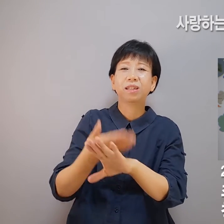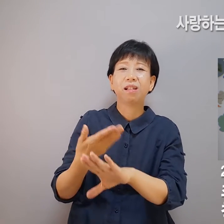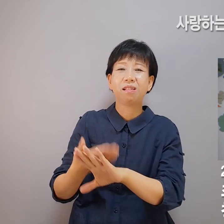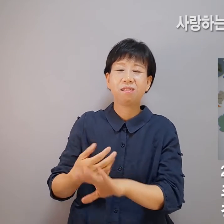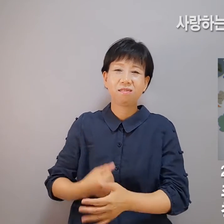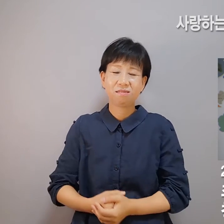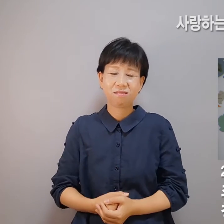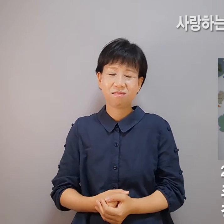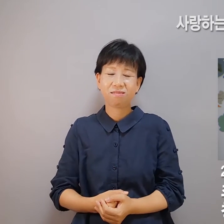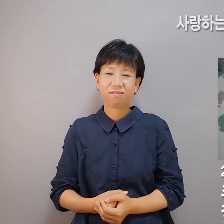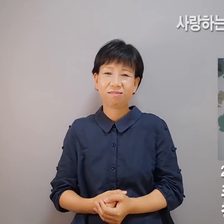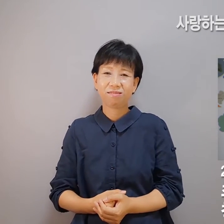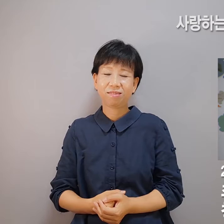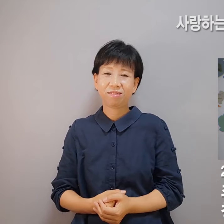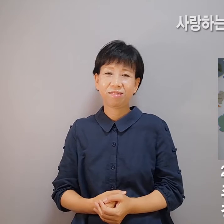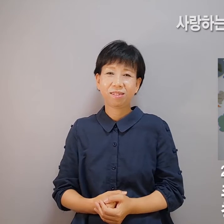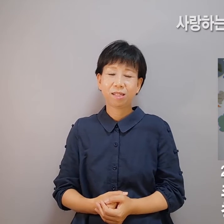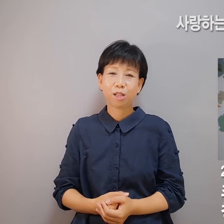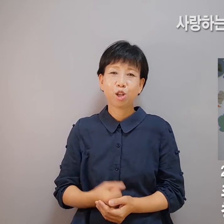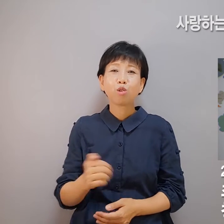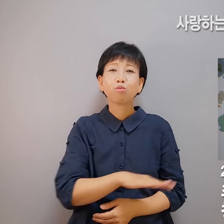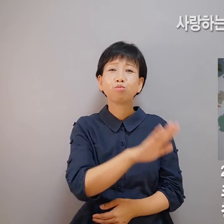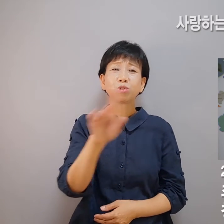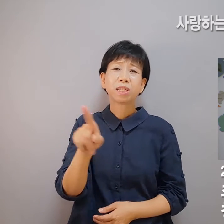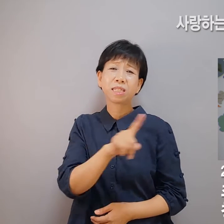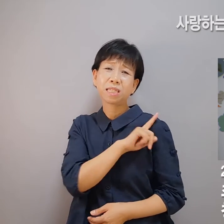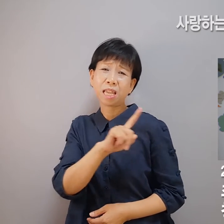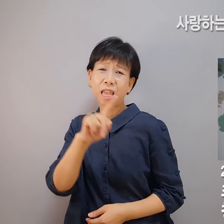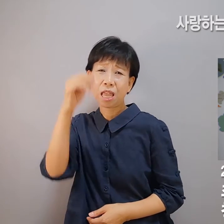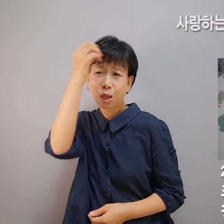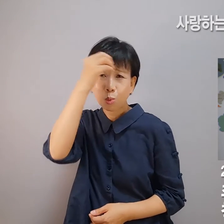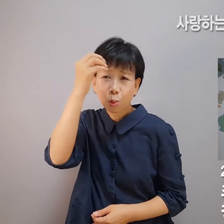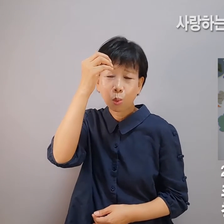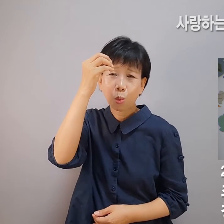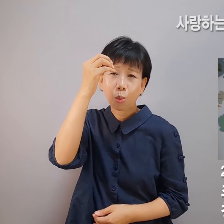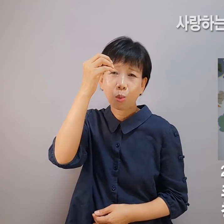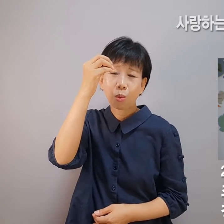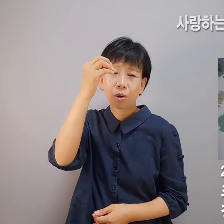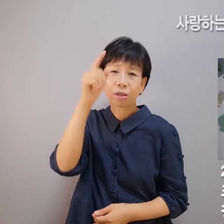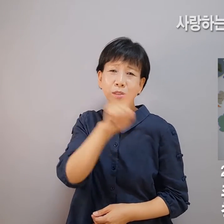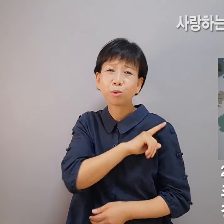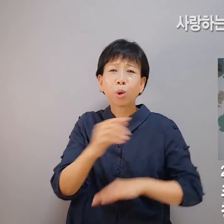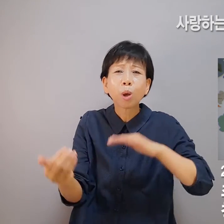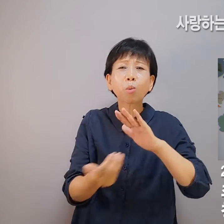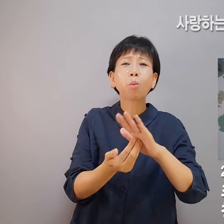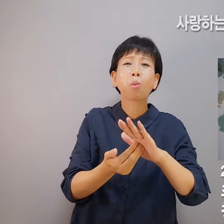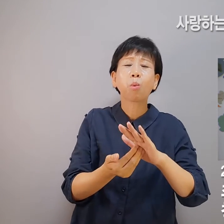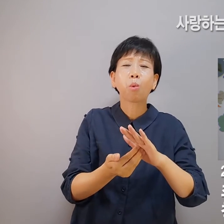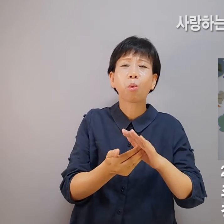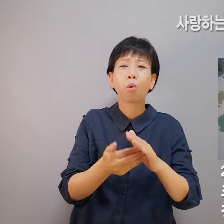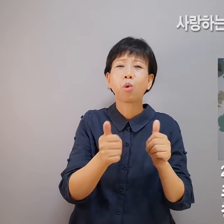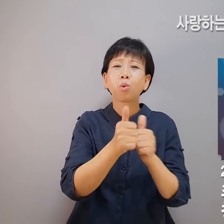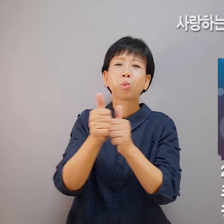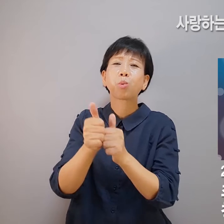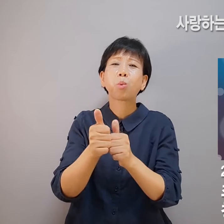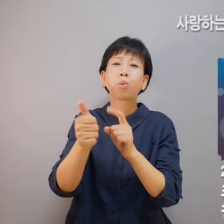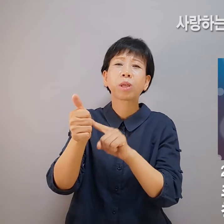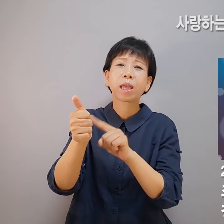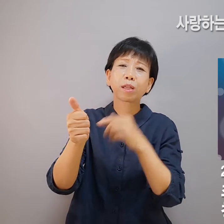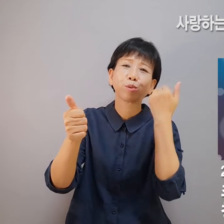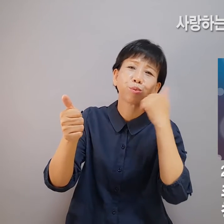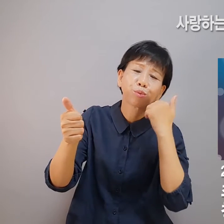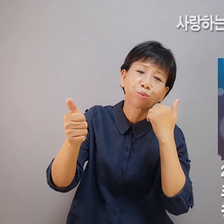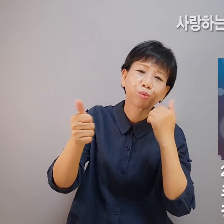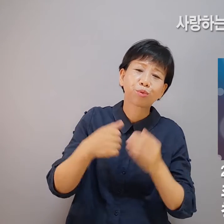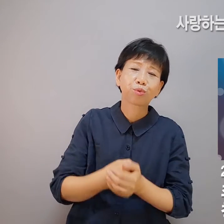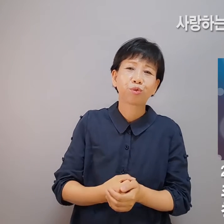그럼 우리의 최고의 동행자 가이드는 누굴까요? 네, 민수기 9장 18절 말씀도 한번